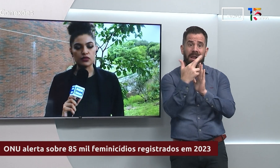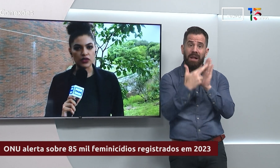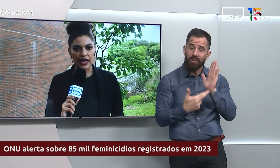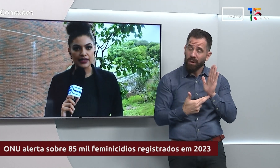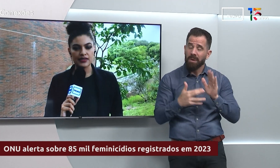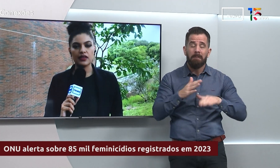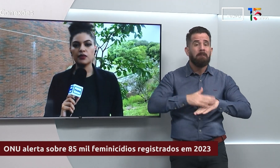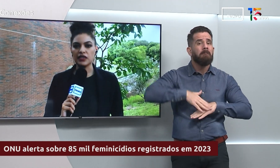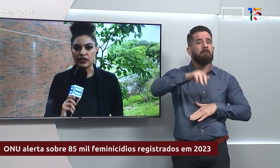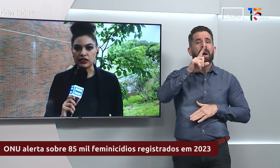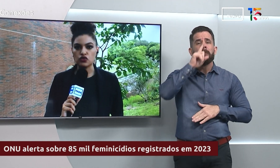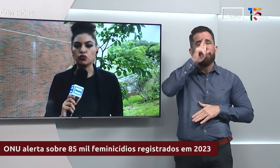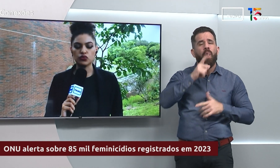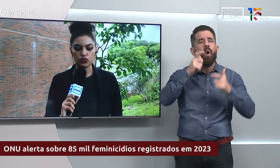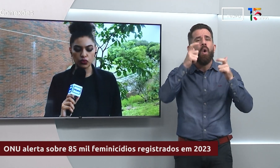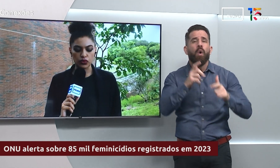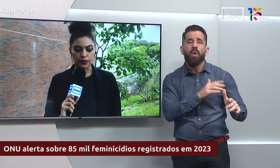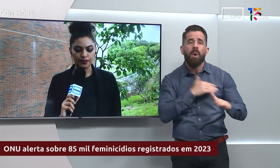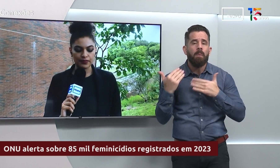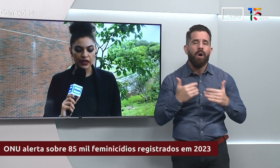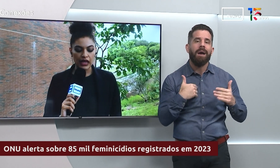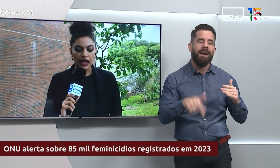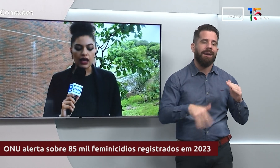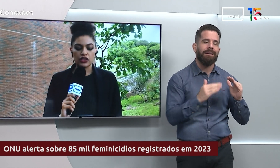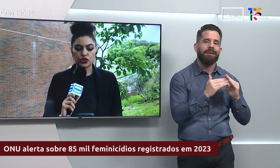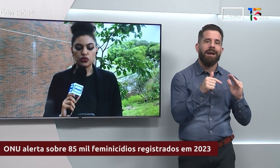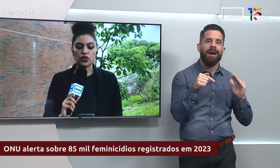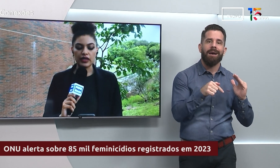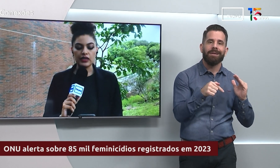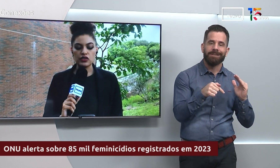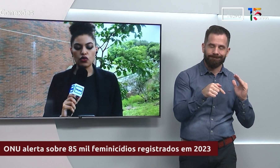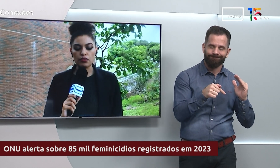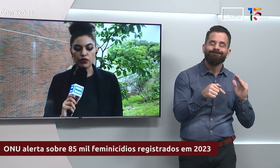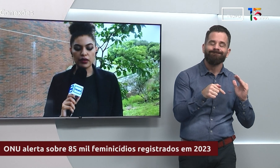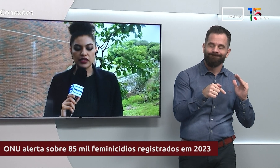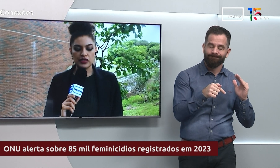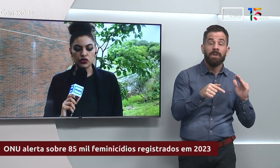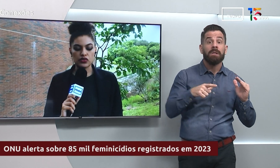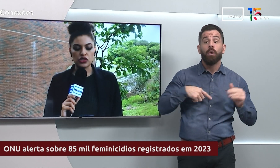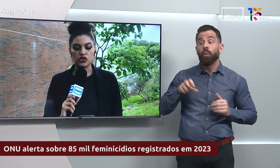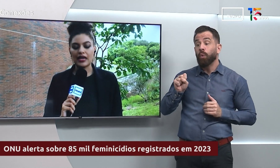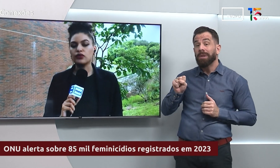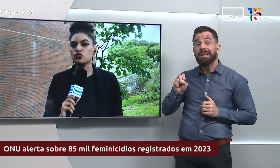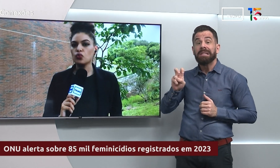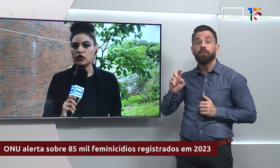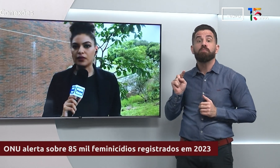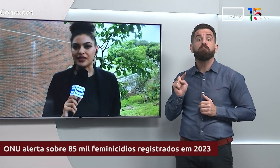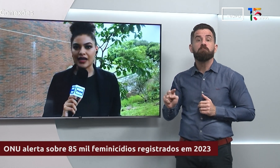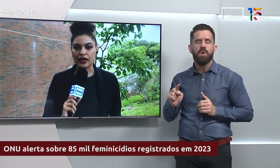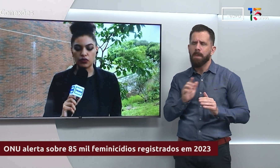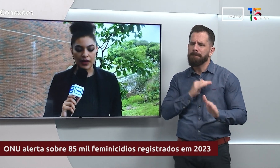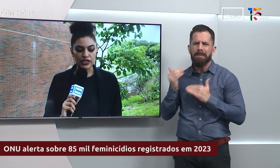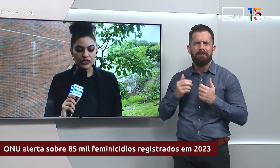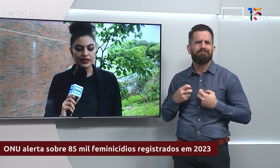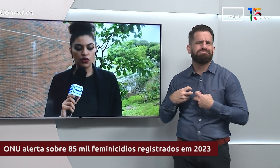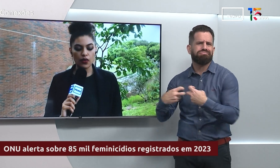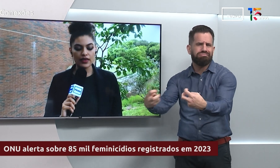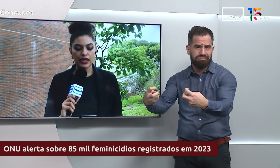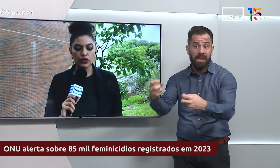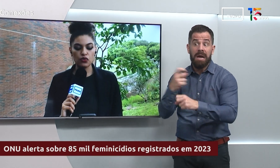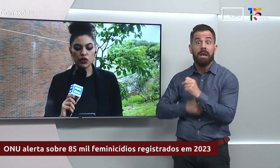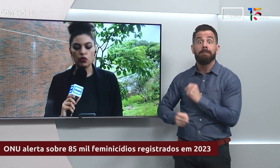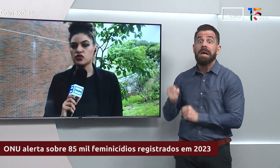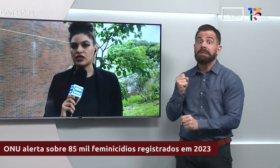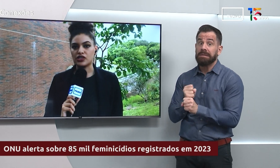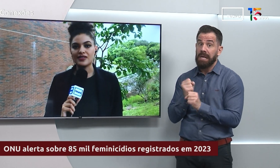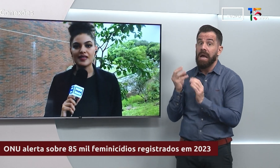para as mulheres e meninas do mundo todo. De os 85 mil feminicídios registrados no ano passado, mais de